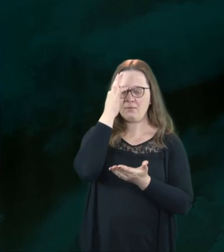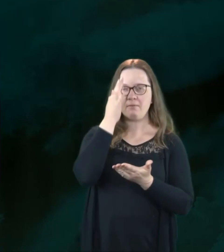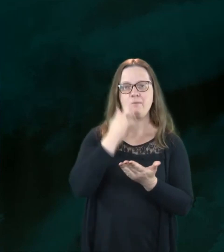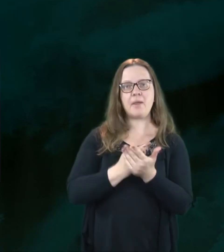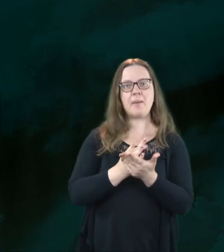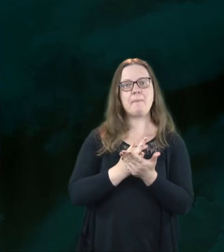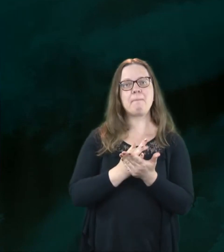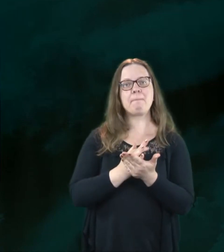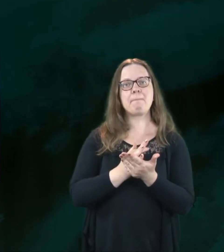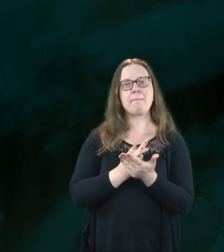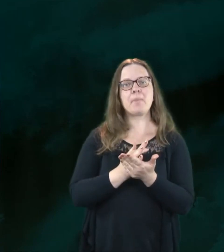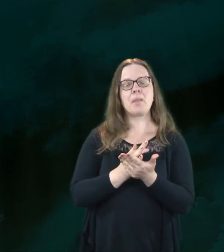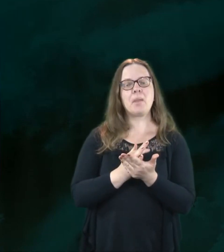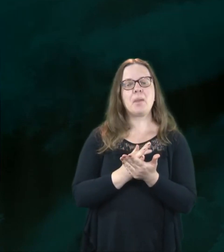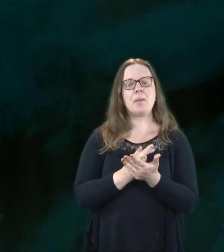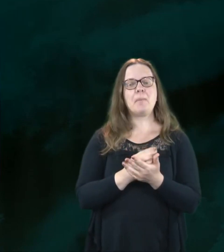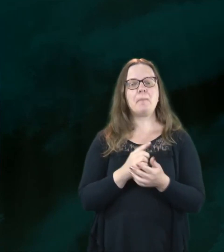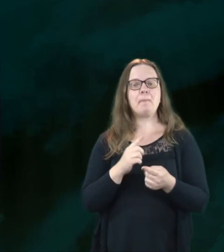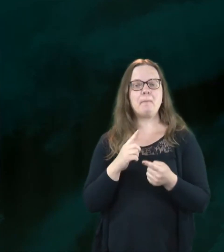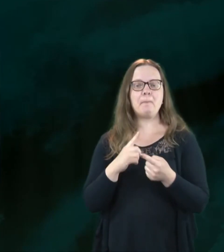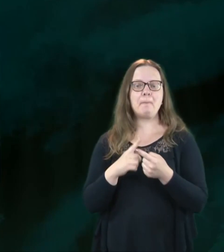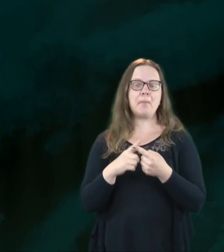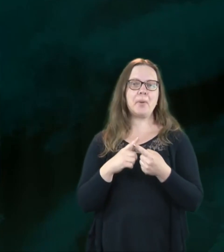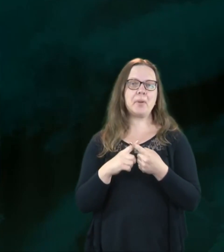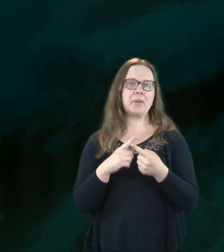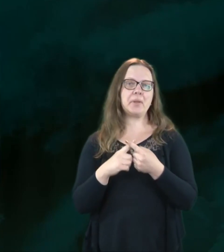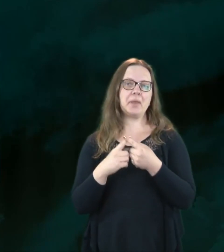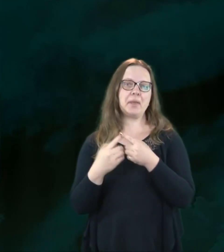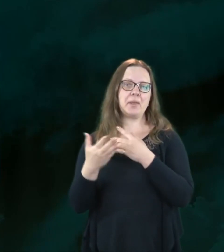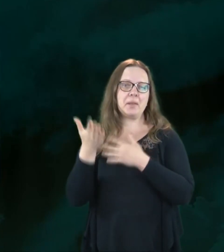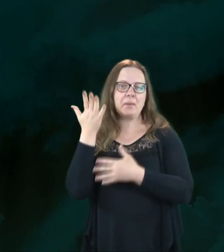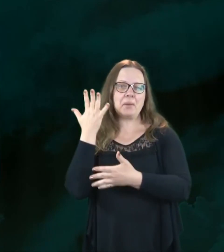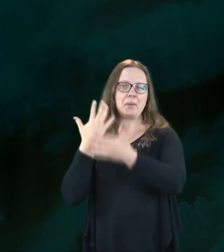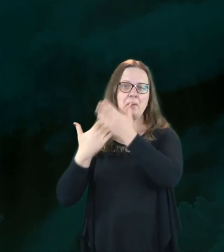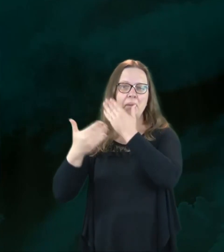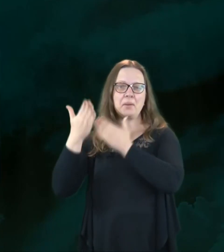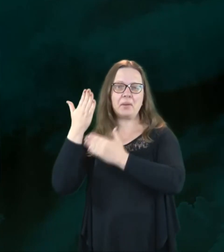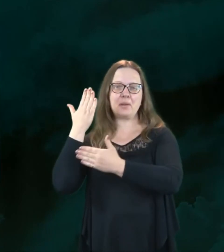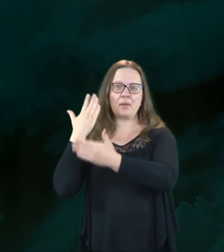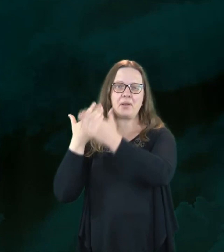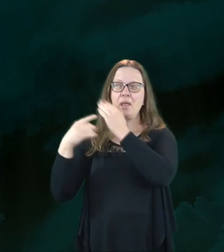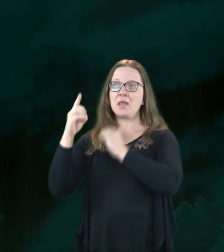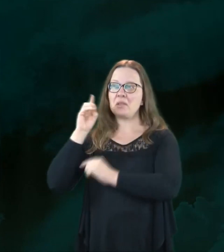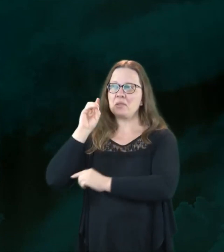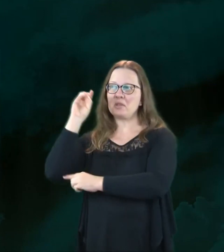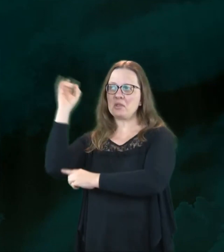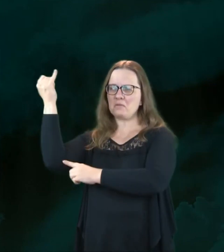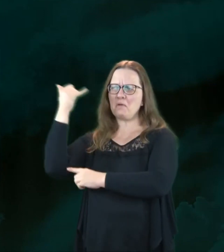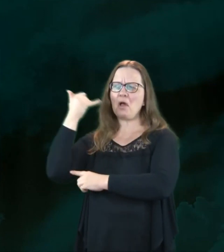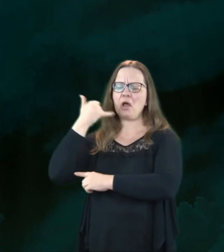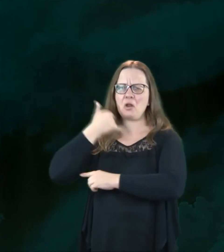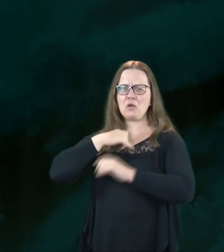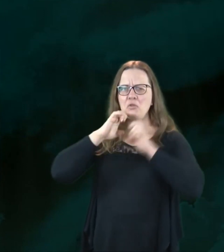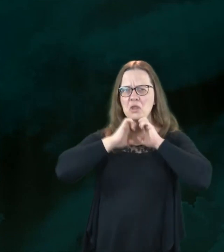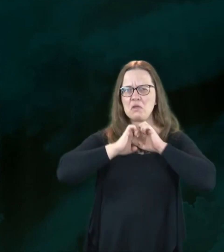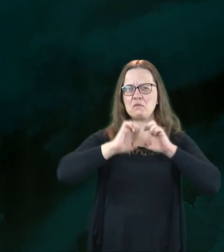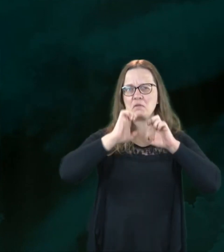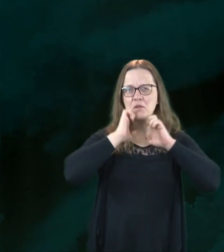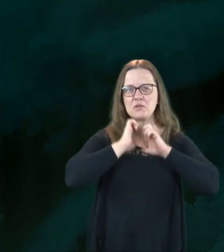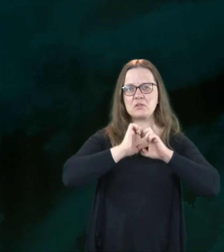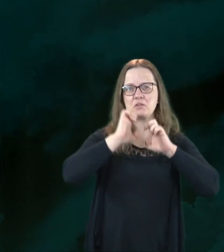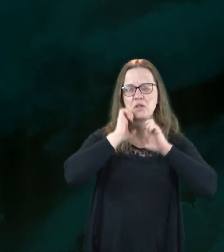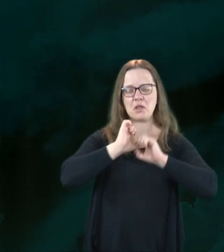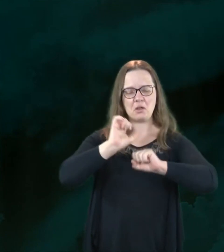o Evangelho a Abraão: em ti serão abençoados todos os povos, de modo que os